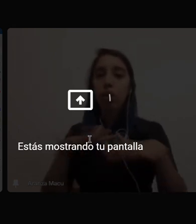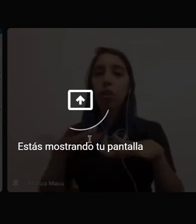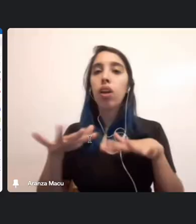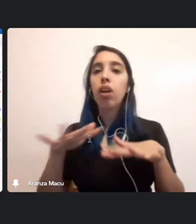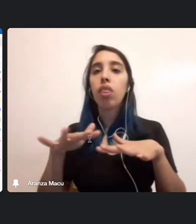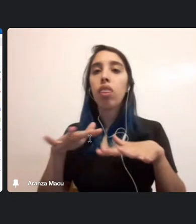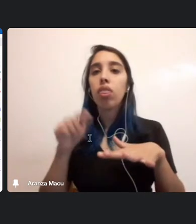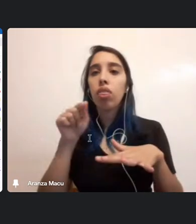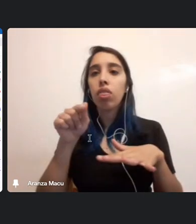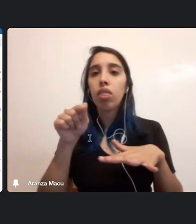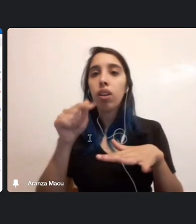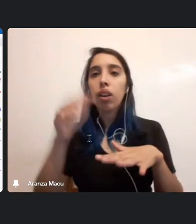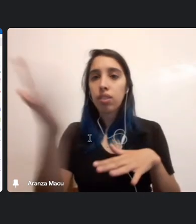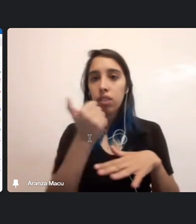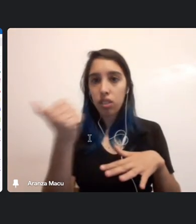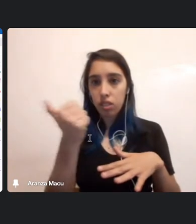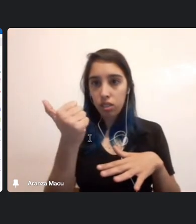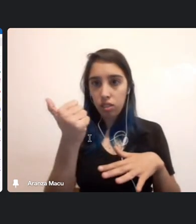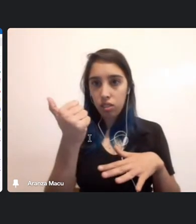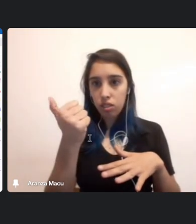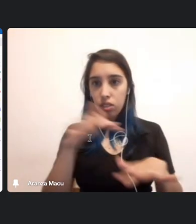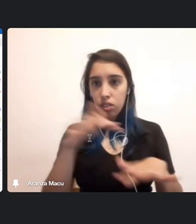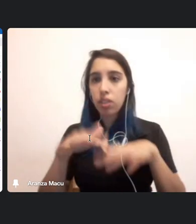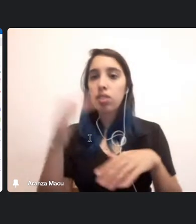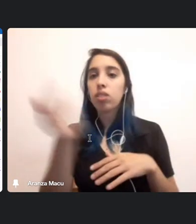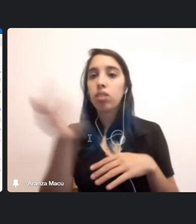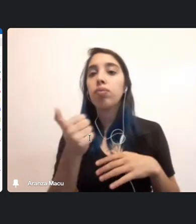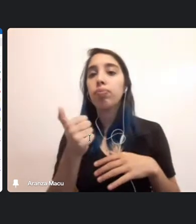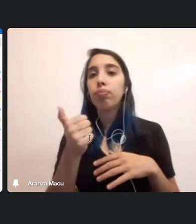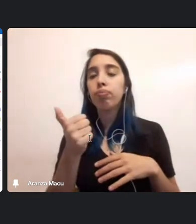Las 6, ¿sí?